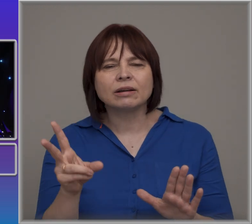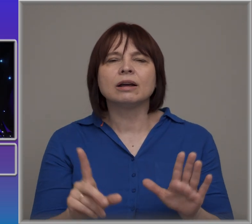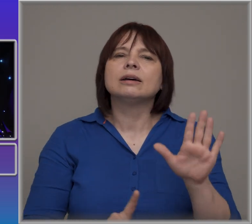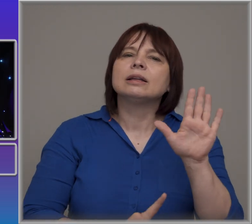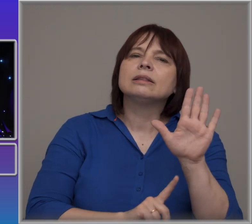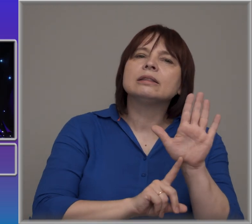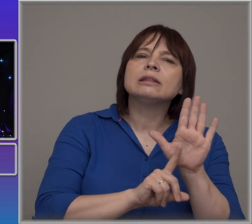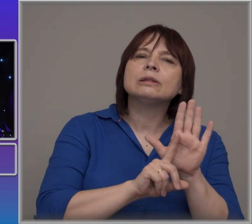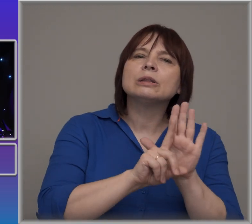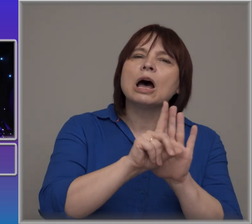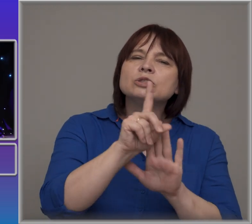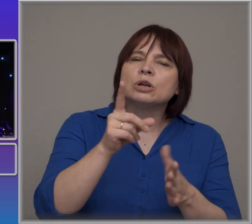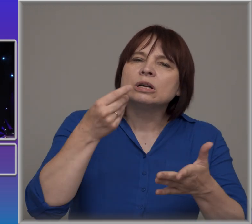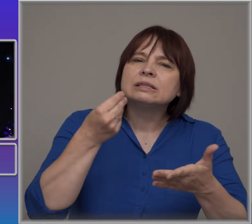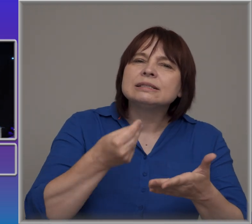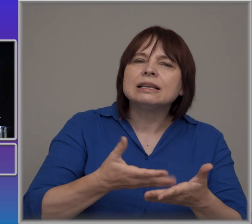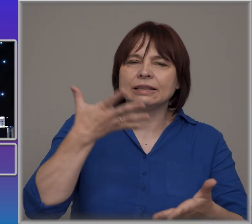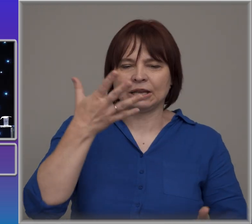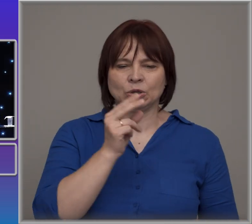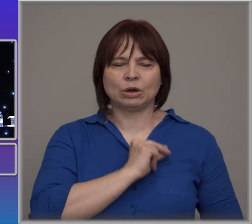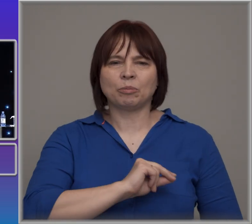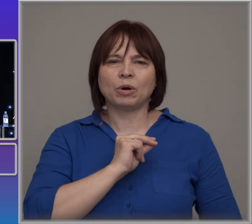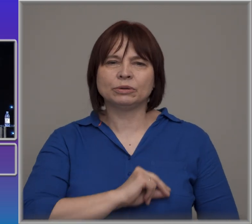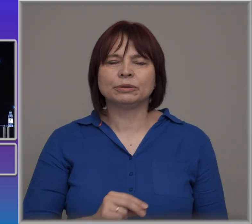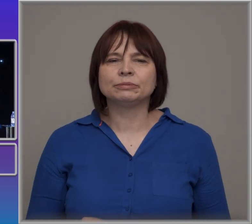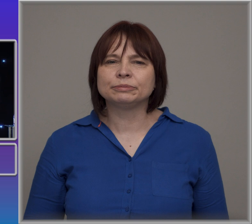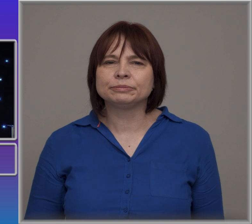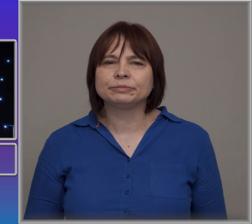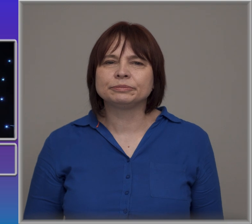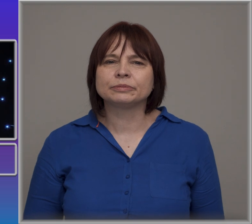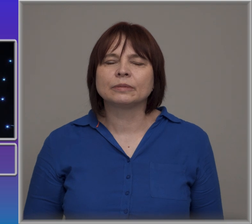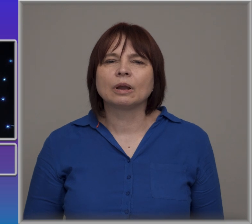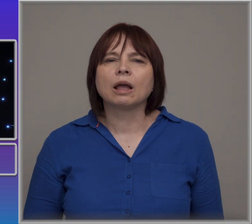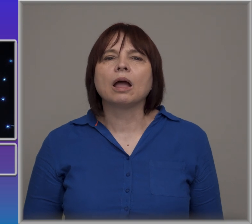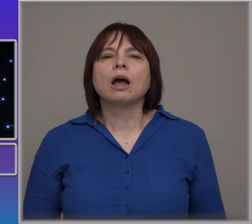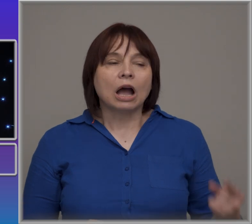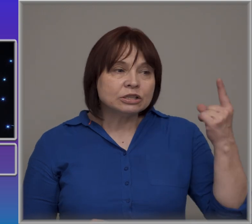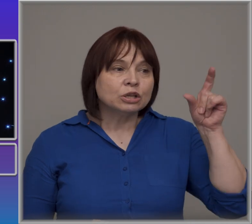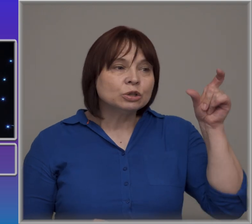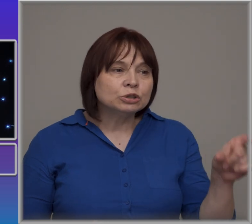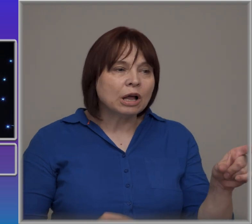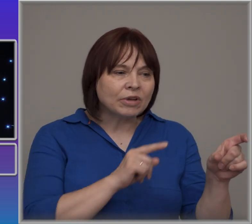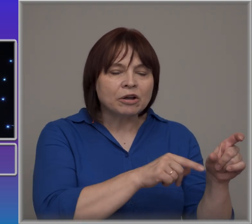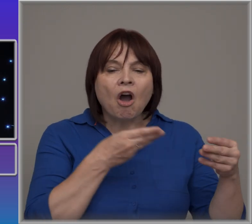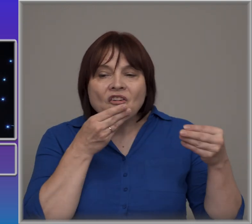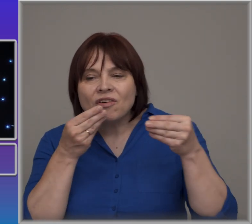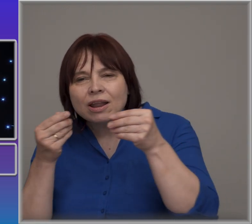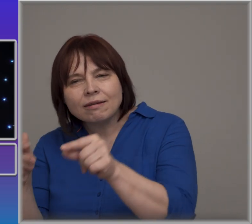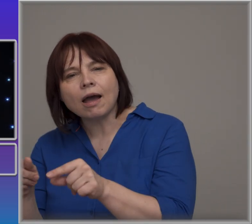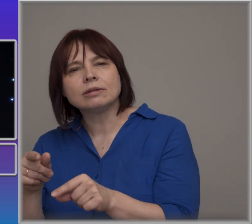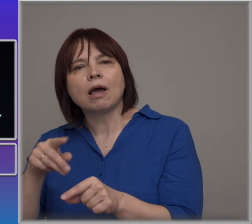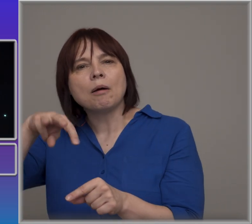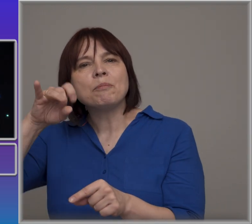Сама Библия говорит о другом. Итак, мне хотелось бы обратить наше внимание на вот эти слова «ora et labora»,